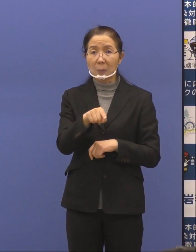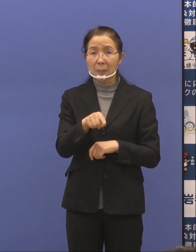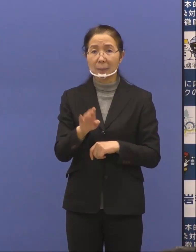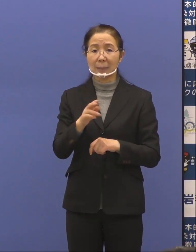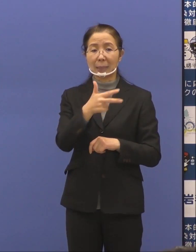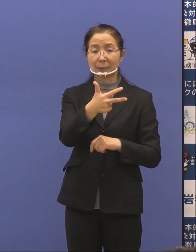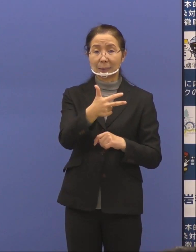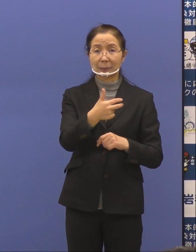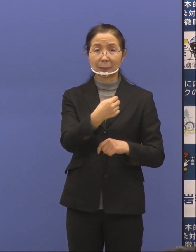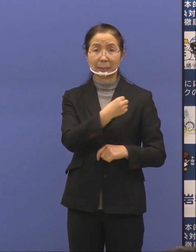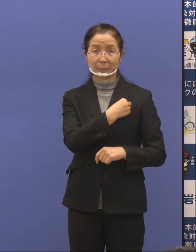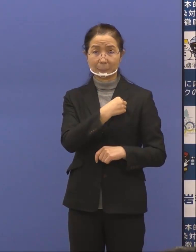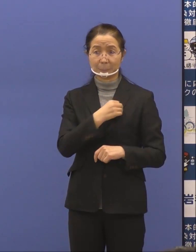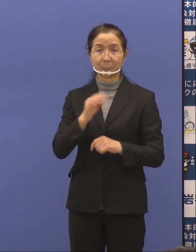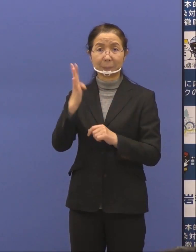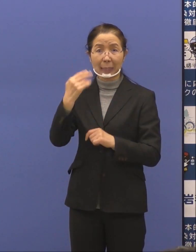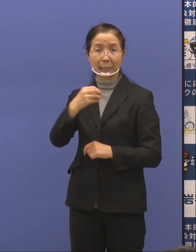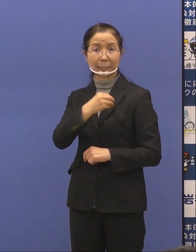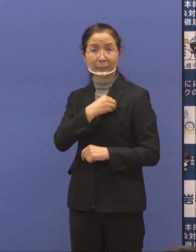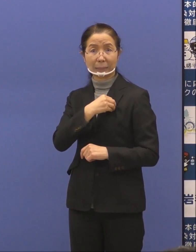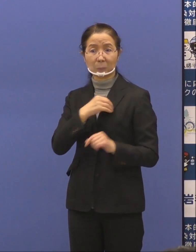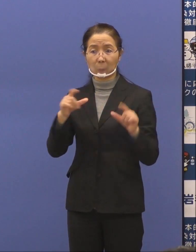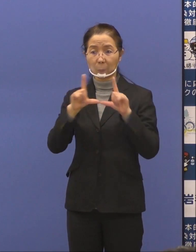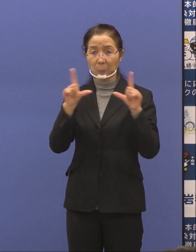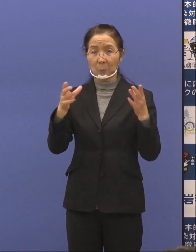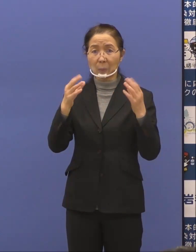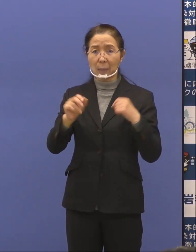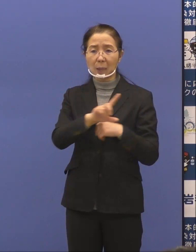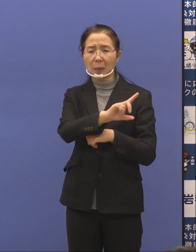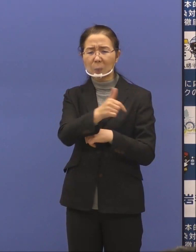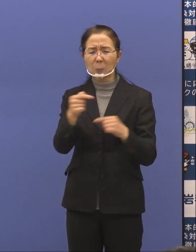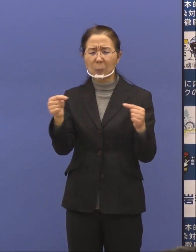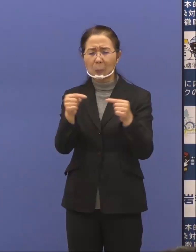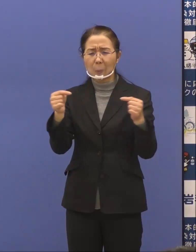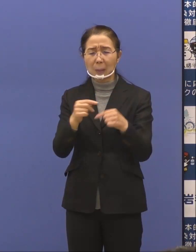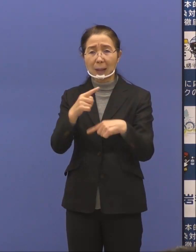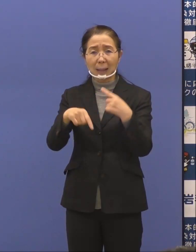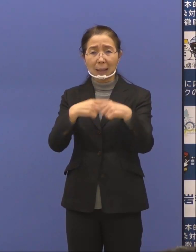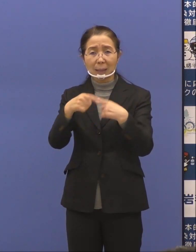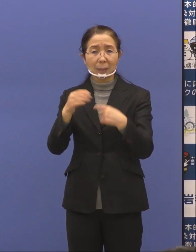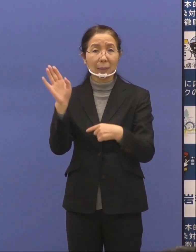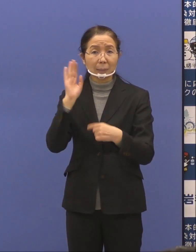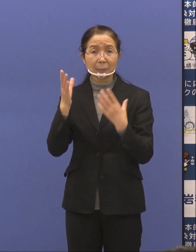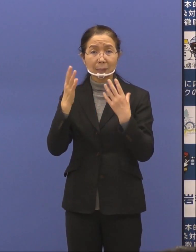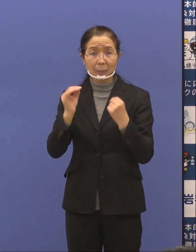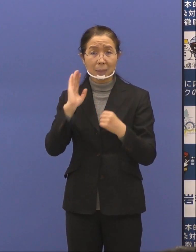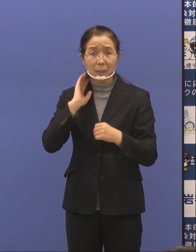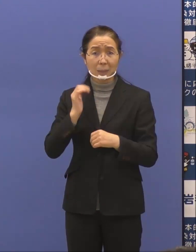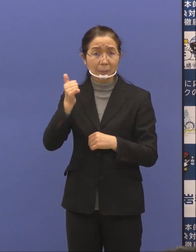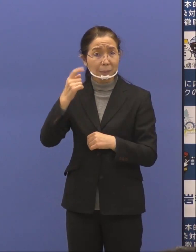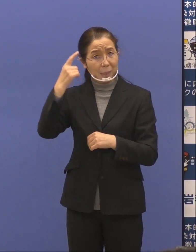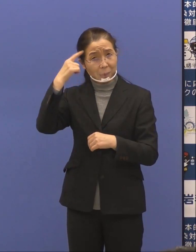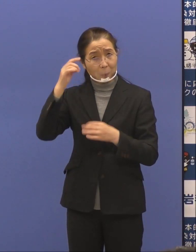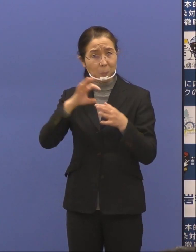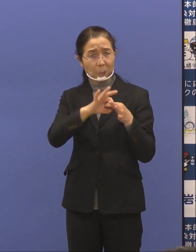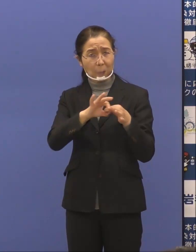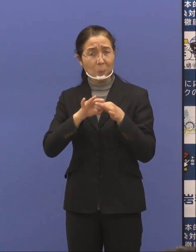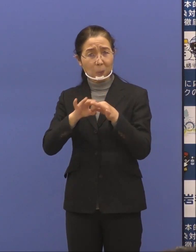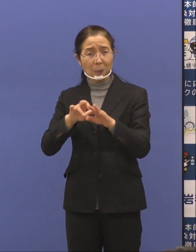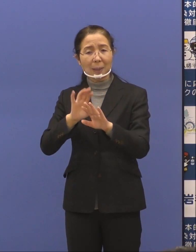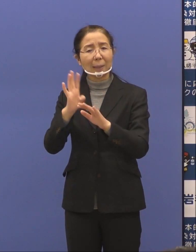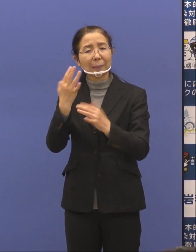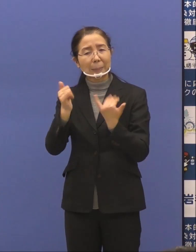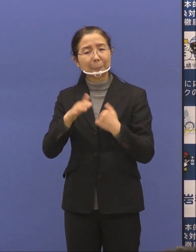委の意見交換会の中でもいろいろやり取りがあったようなんですけれども、知事としてもどういったことに、ご県